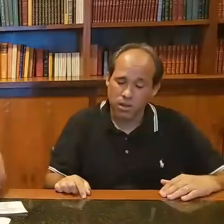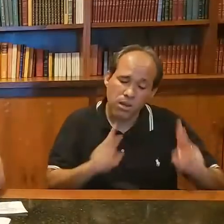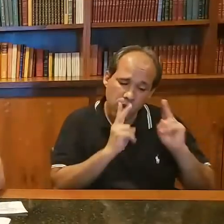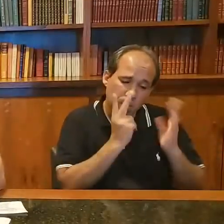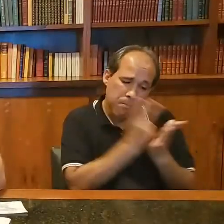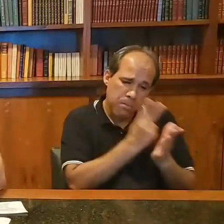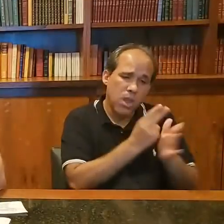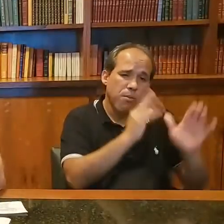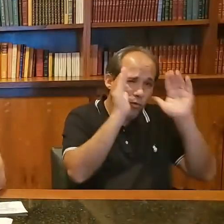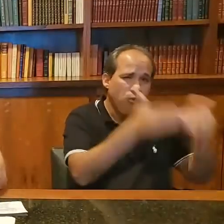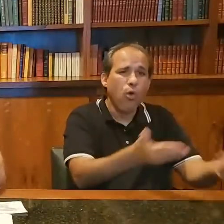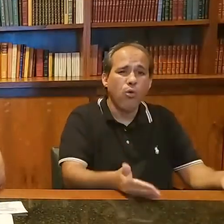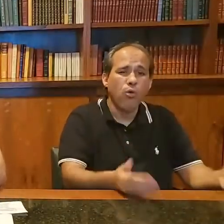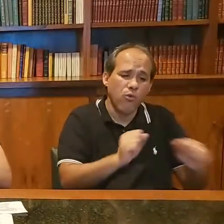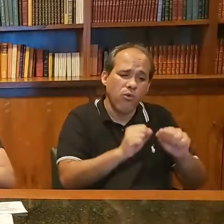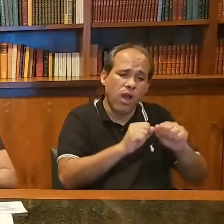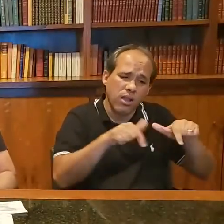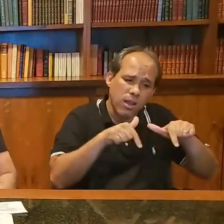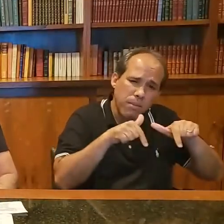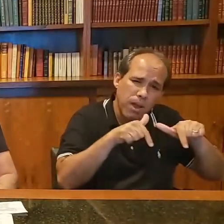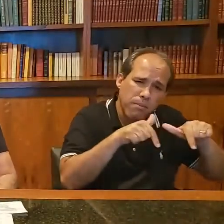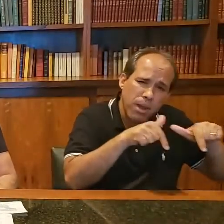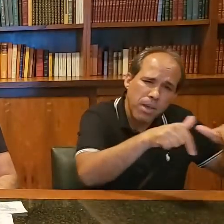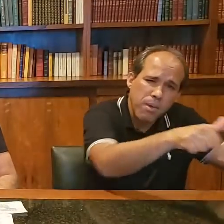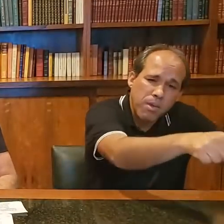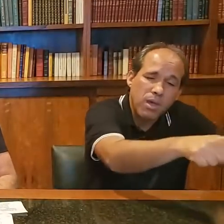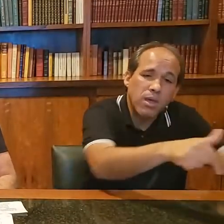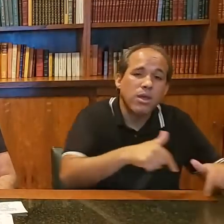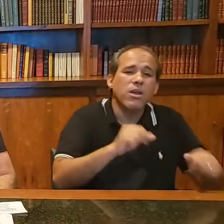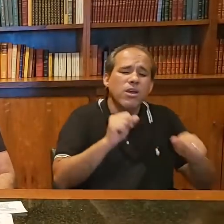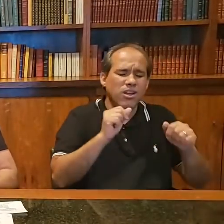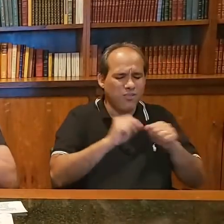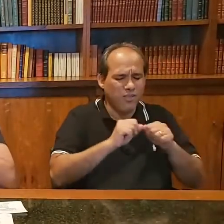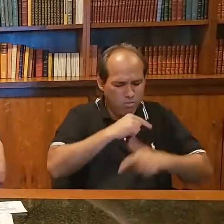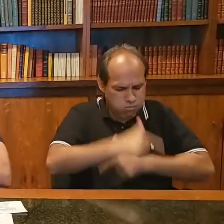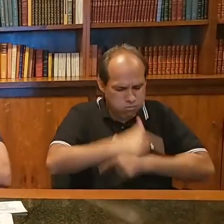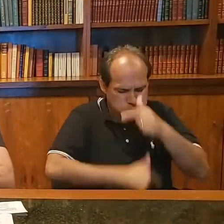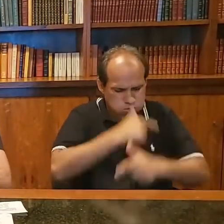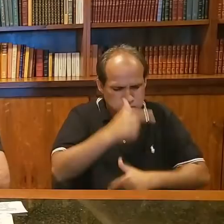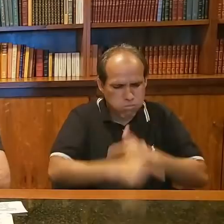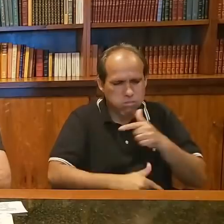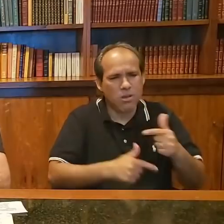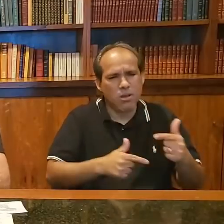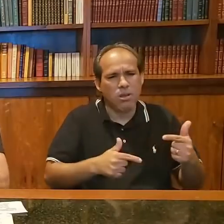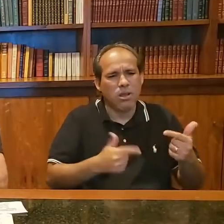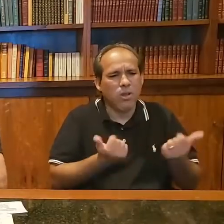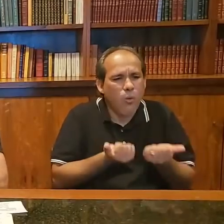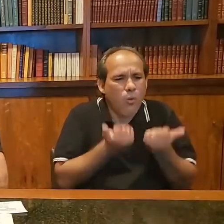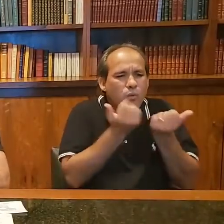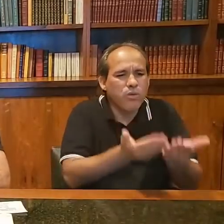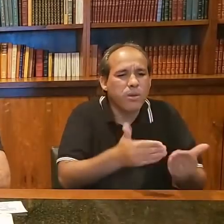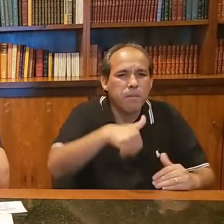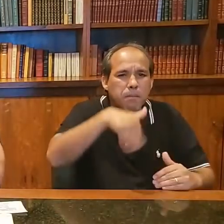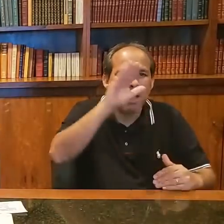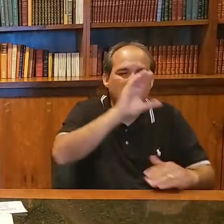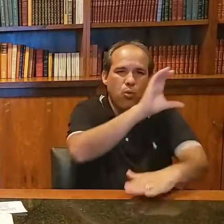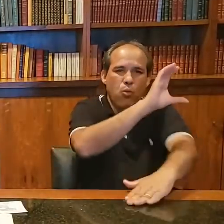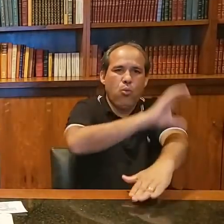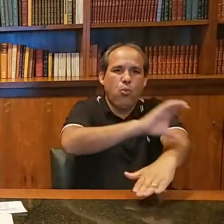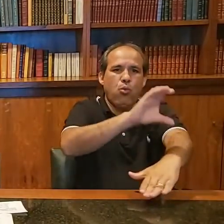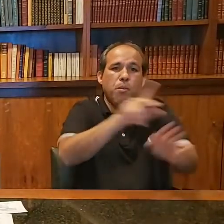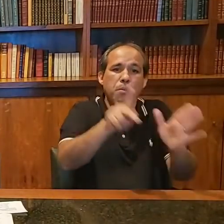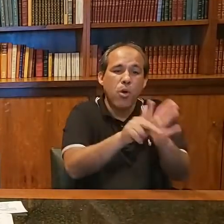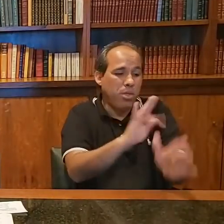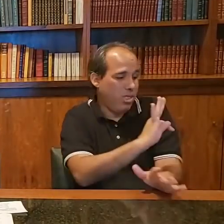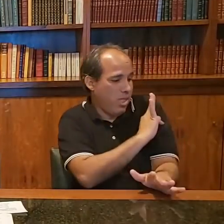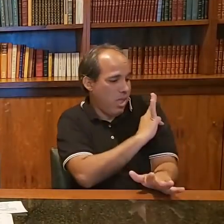fazendo, presidente. Nós estamos trabalhando exatamente em proporcionar mais cursos